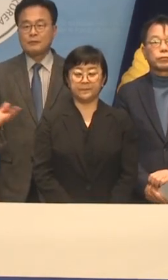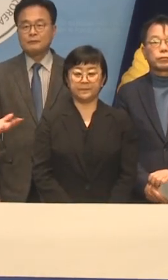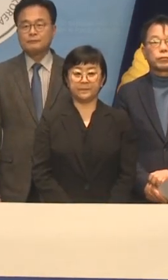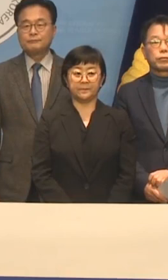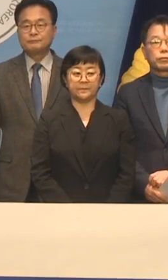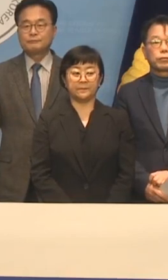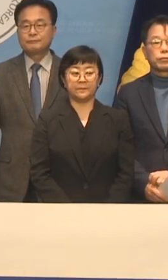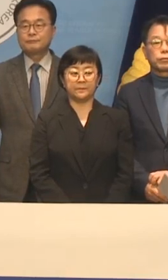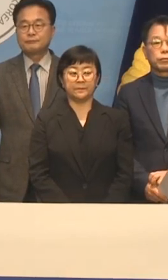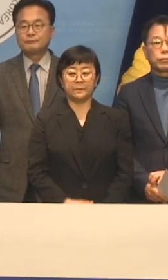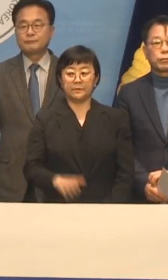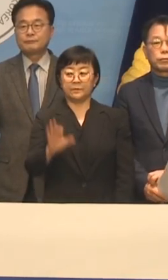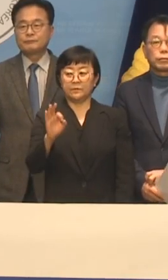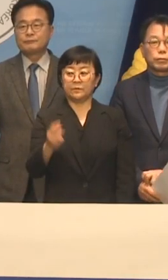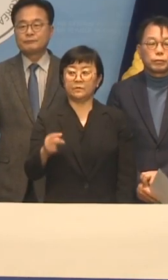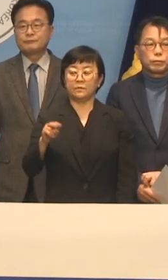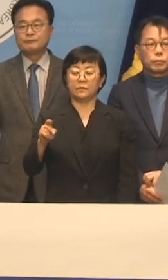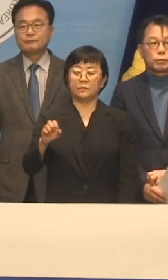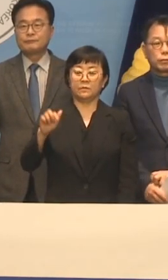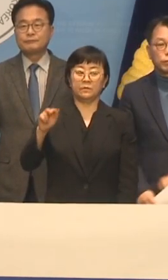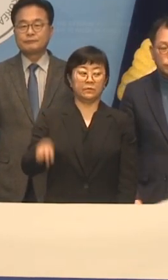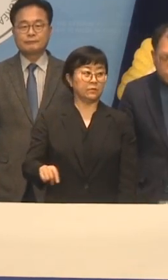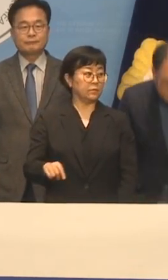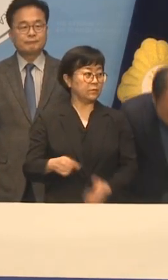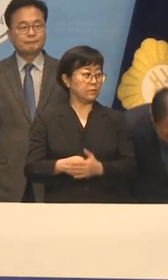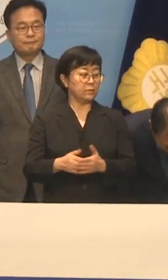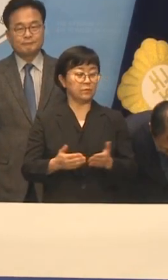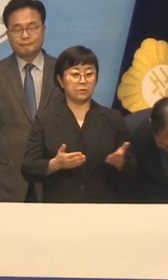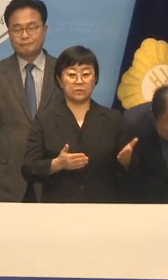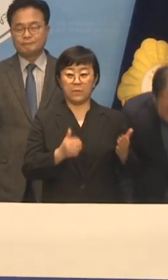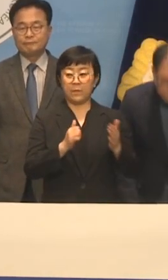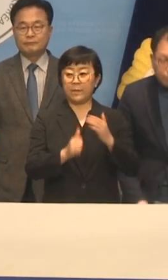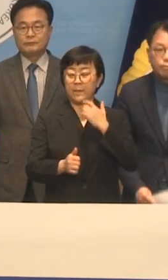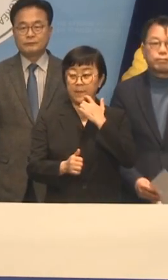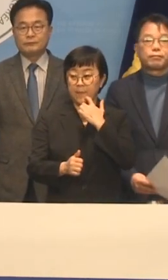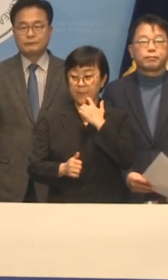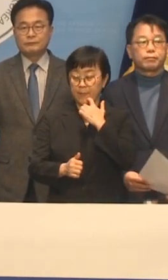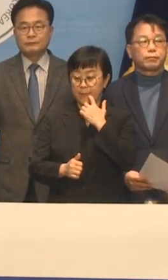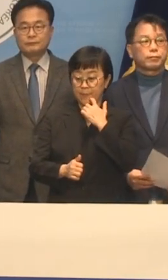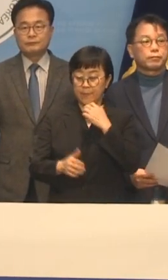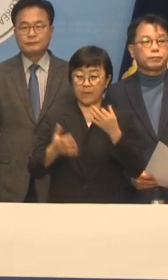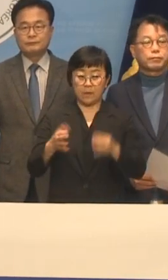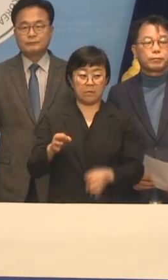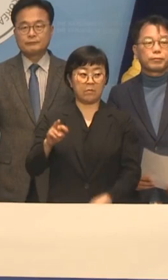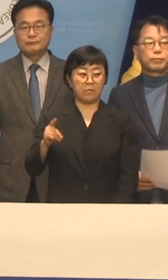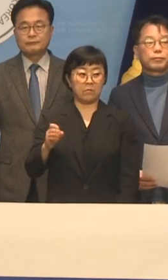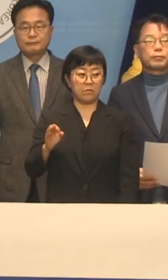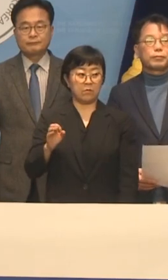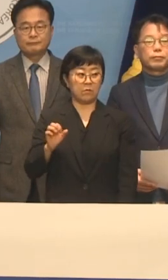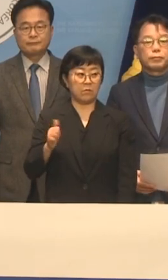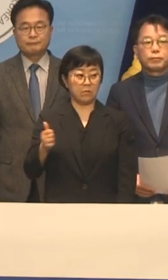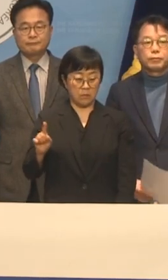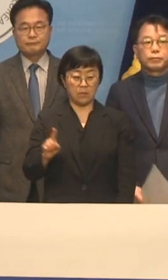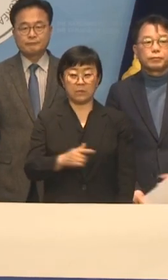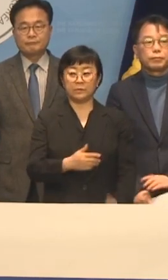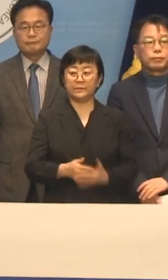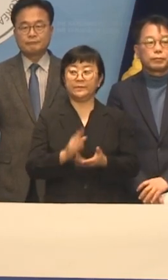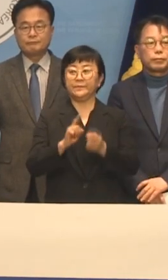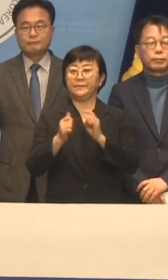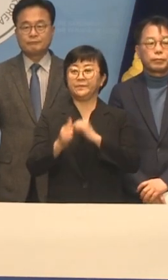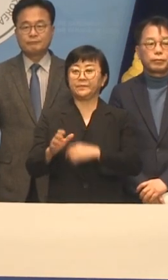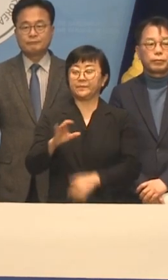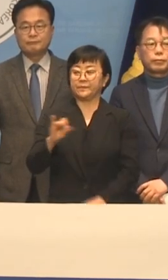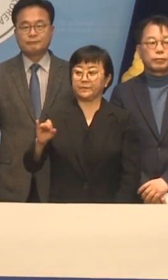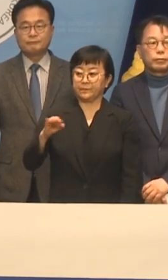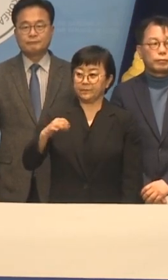네, 그 옆으로 오성규 서울 상임대표십니다. 네, 그 옆에는 김동아 대변인이십니다. 그리고